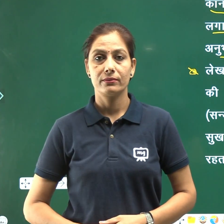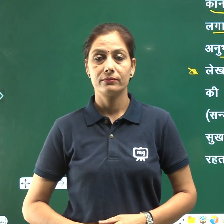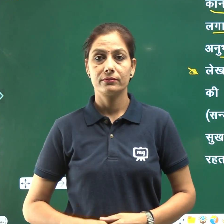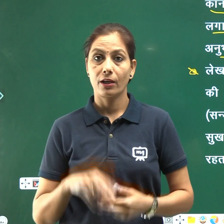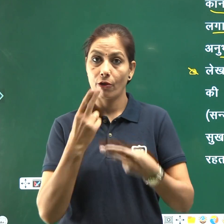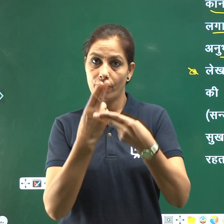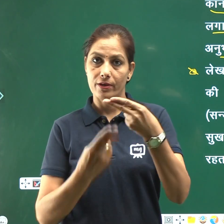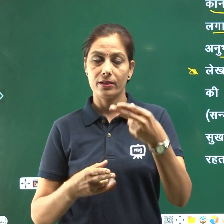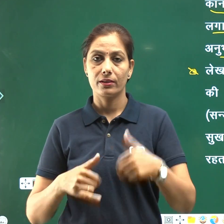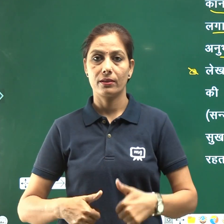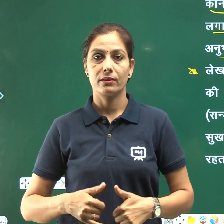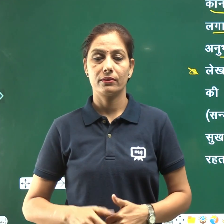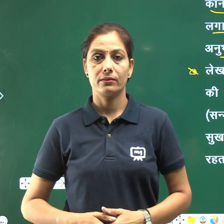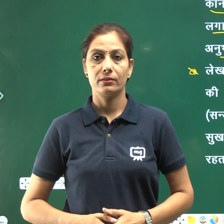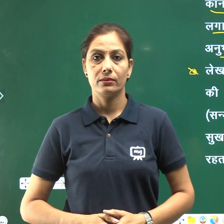वर्णन किया है।